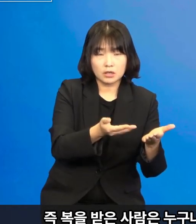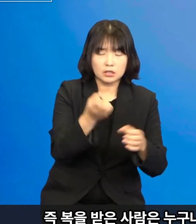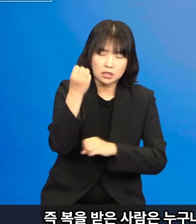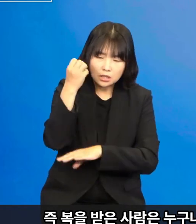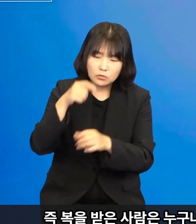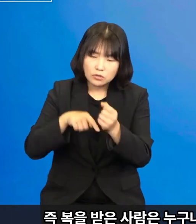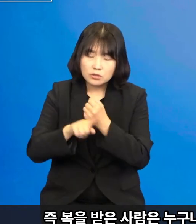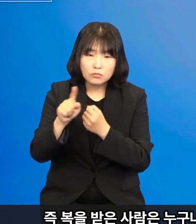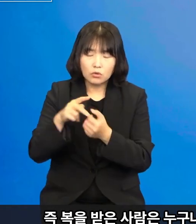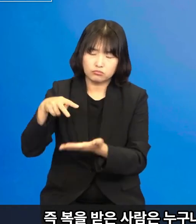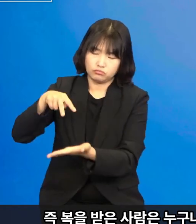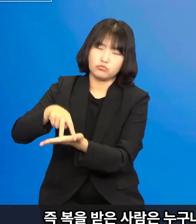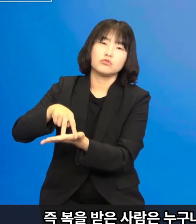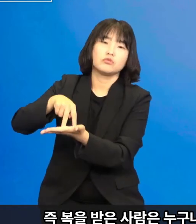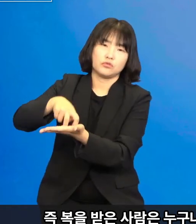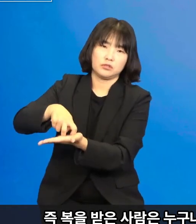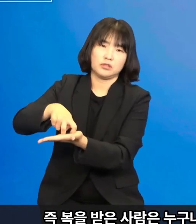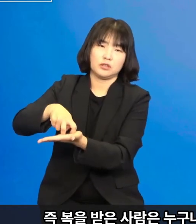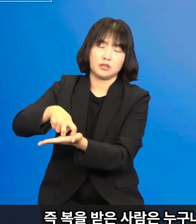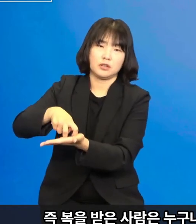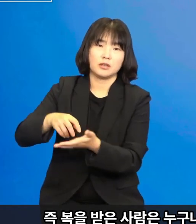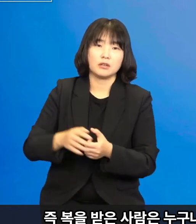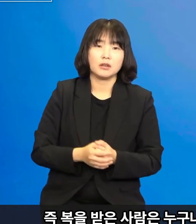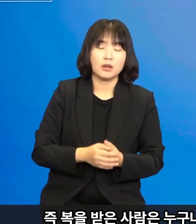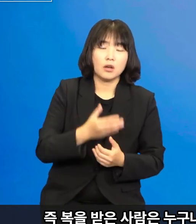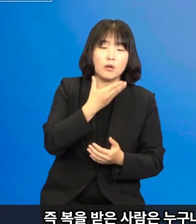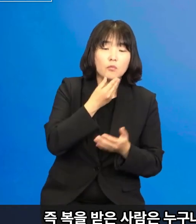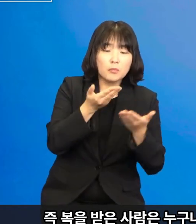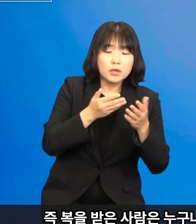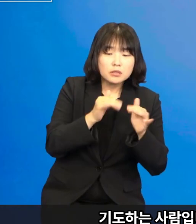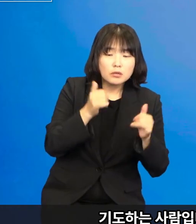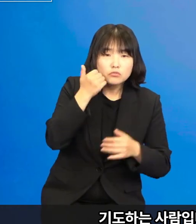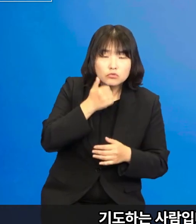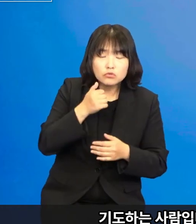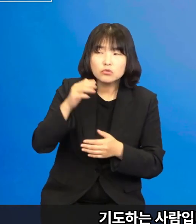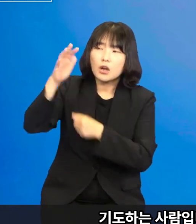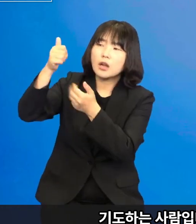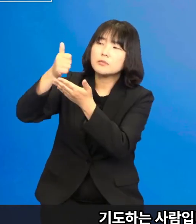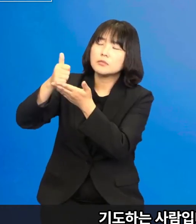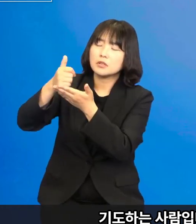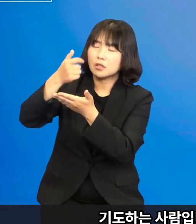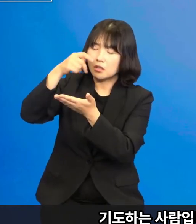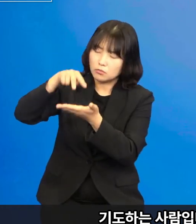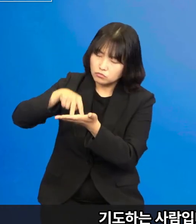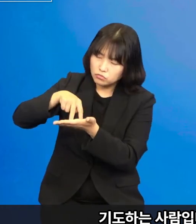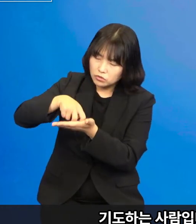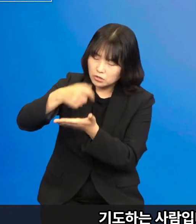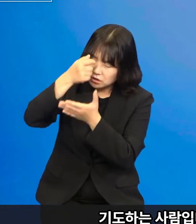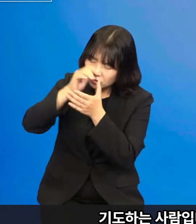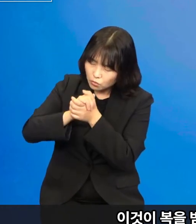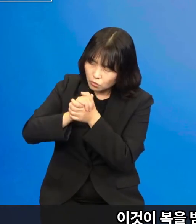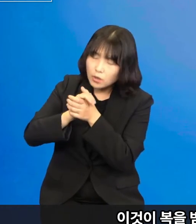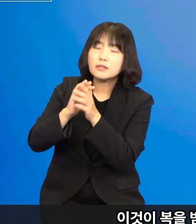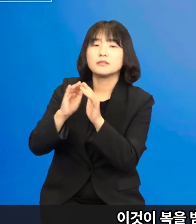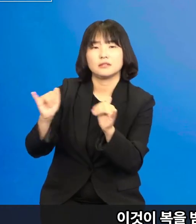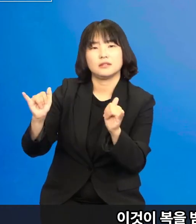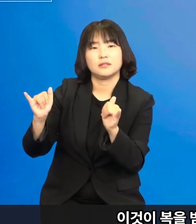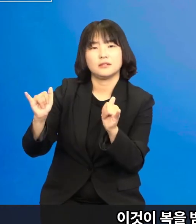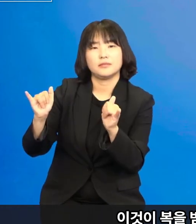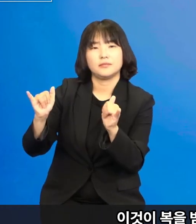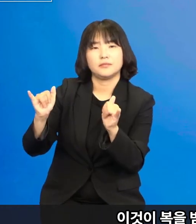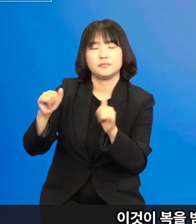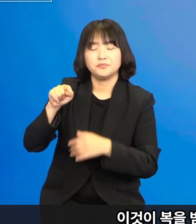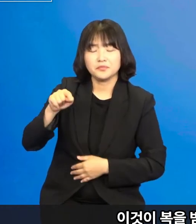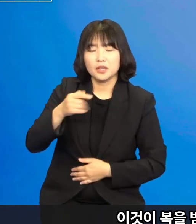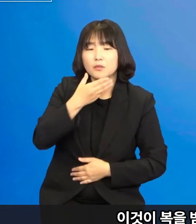즉 복을 받은 사람은 누구냐면 하나님께 무릎 꿇는 사람이에요. 기도하는 사람입니다. 엎드리는 사람입니다. 이것이 복을